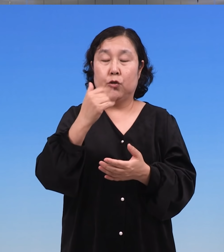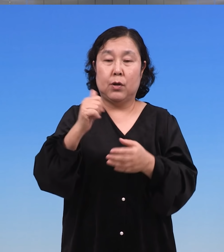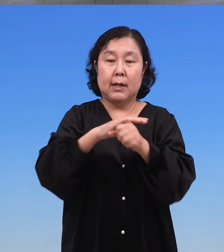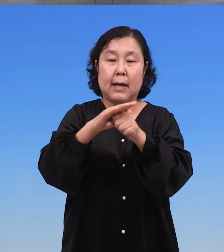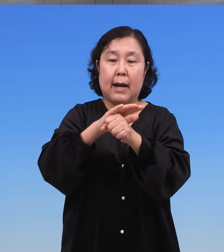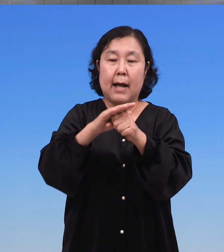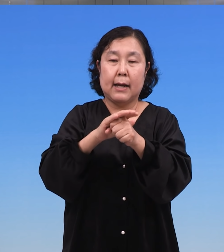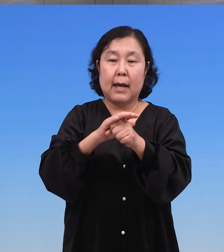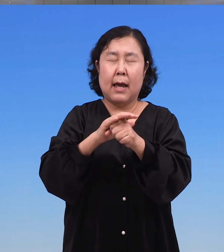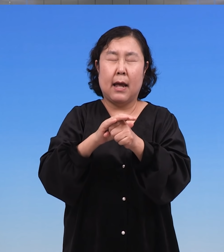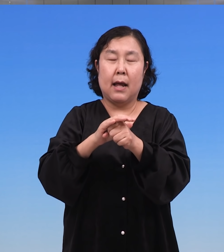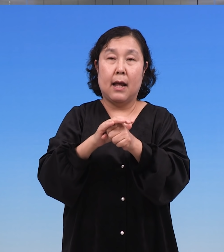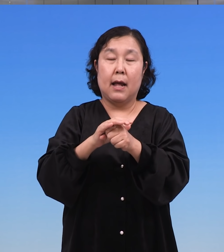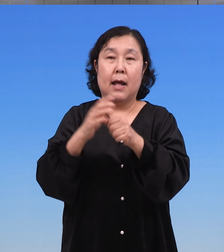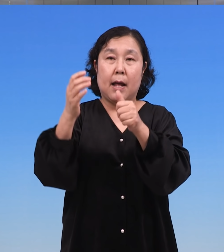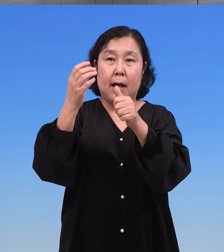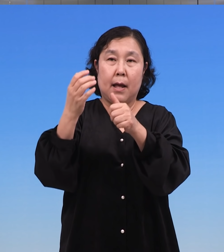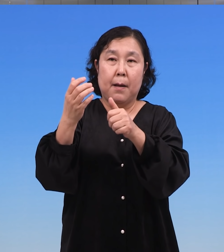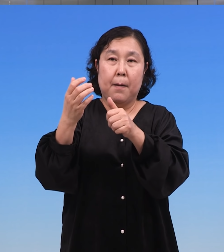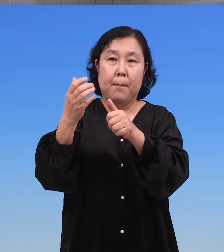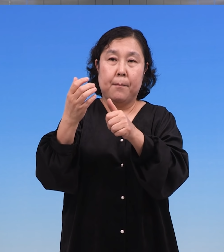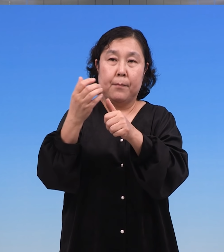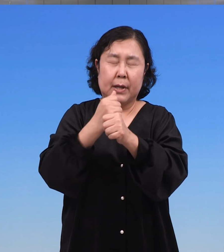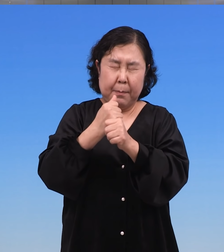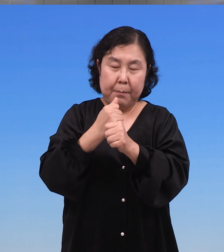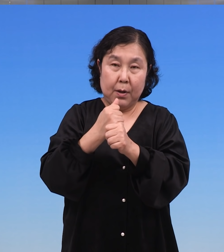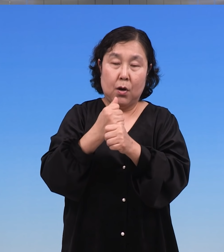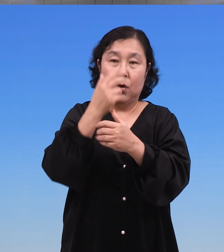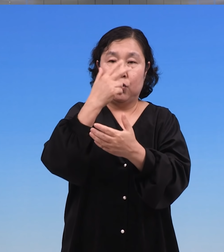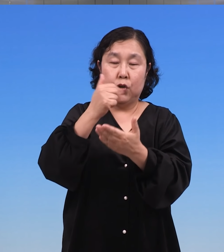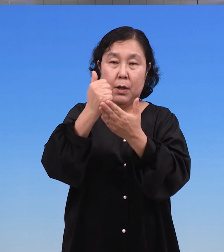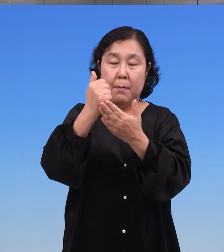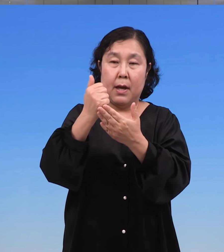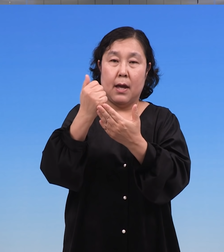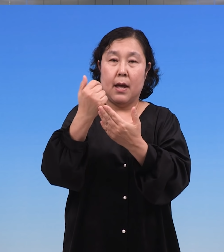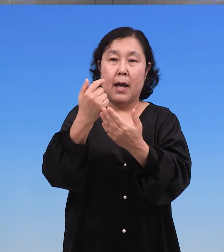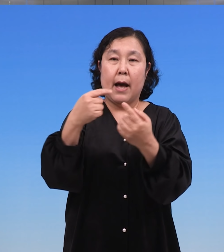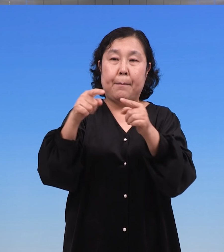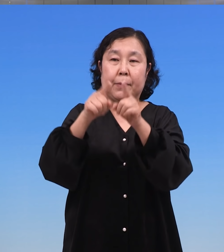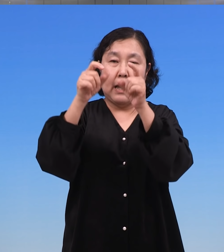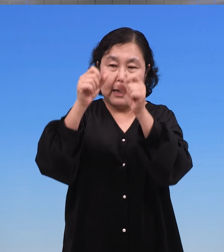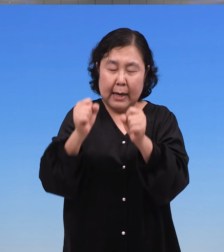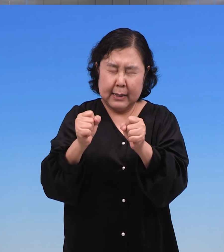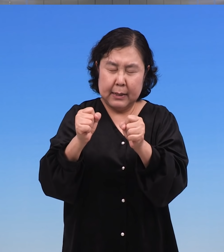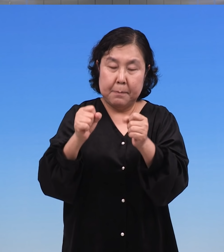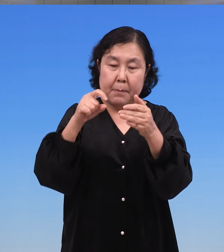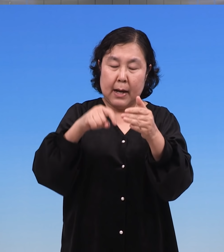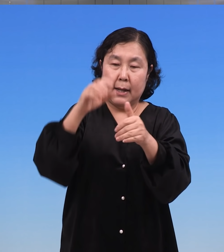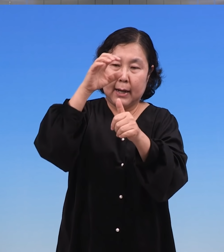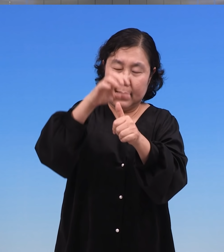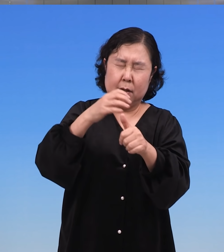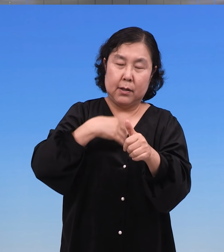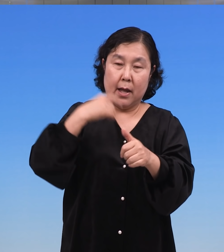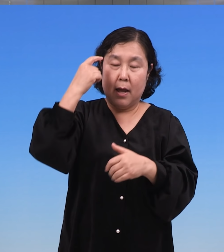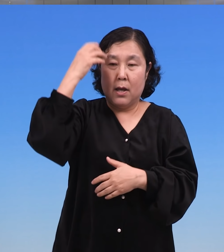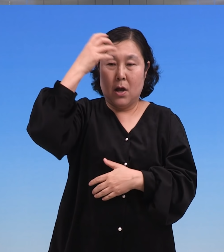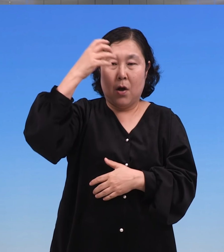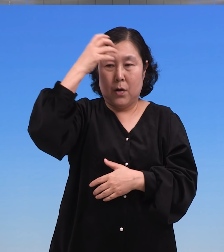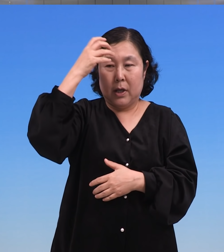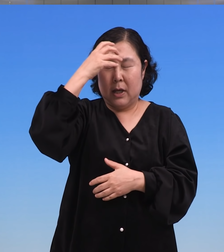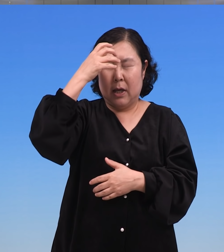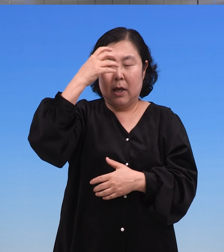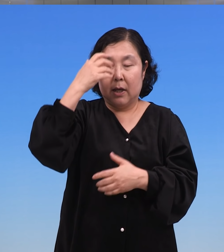매여, 오직 주의 사랑에 매여, 그리고 주의 임재 안에 갇혀 내 영 기뻐